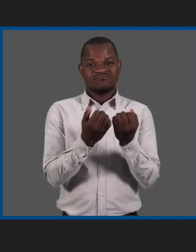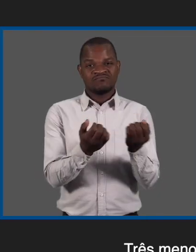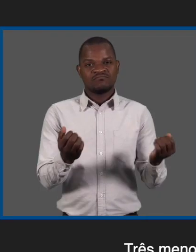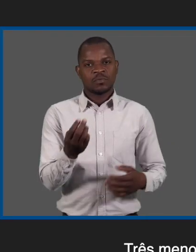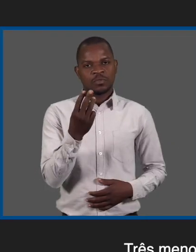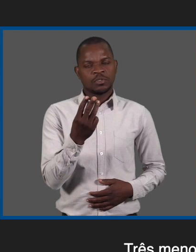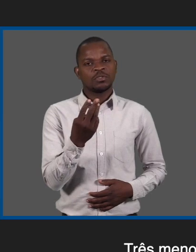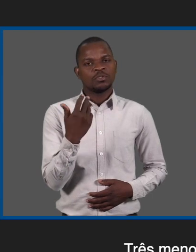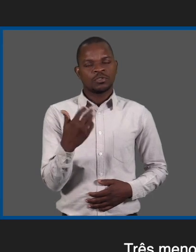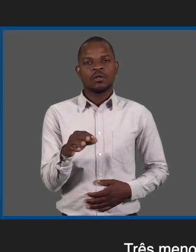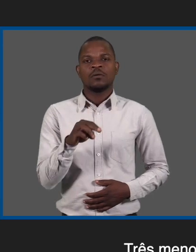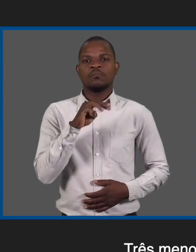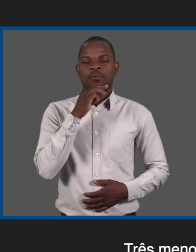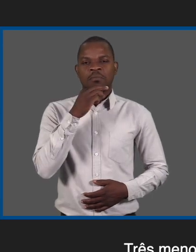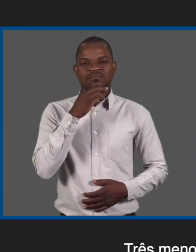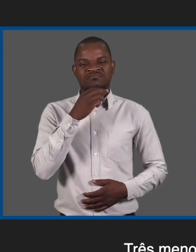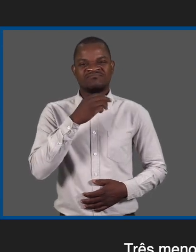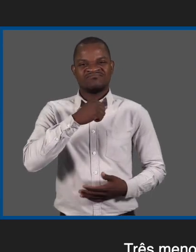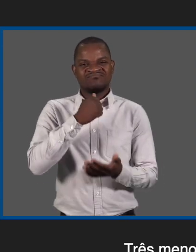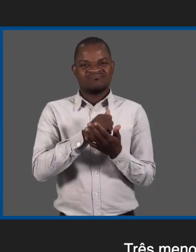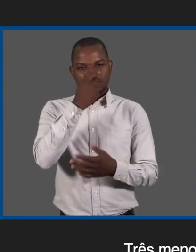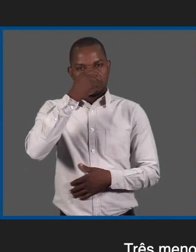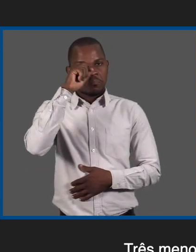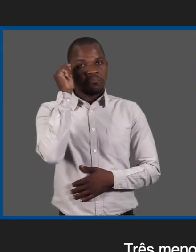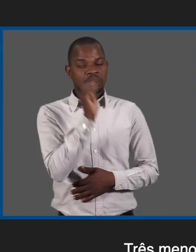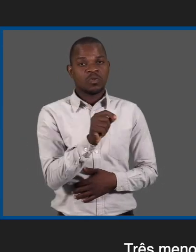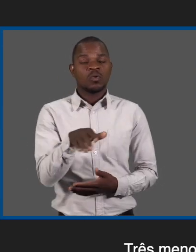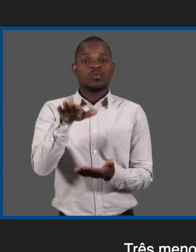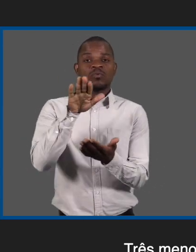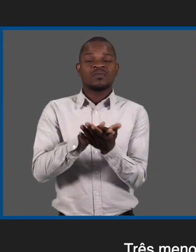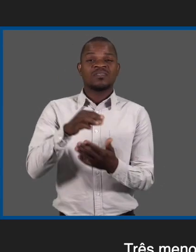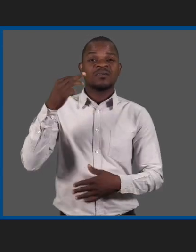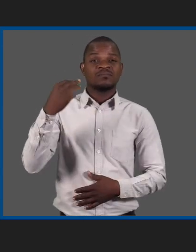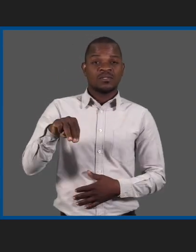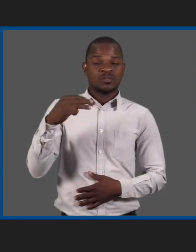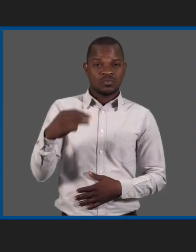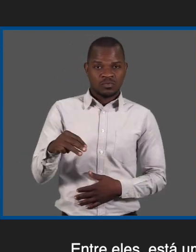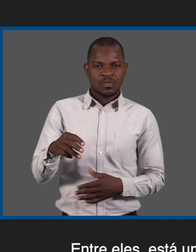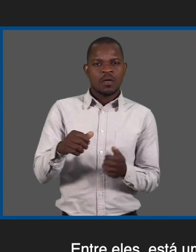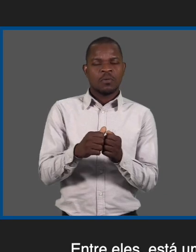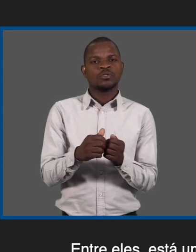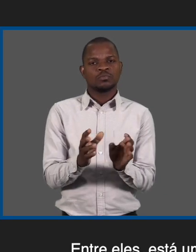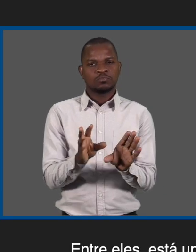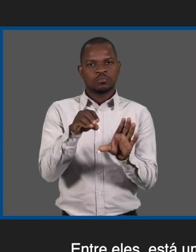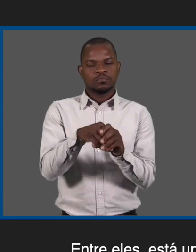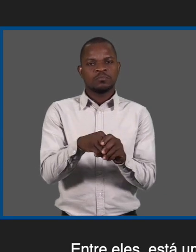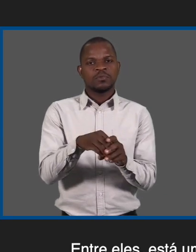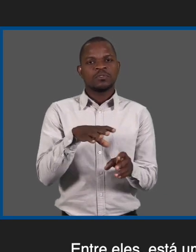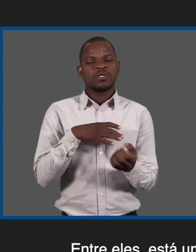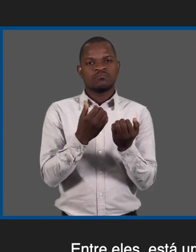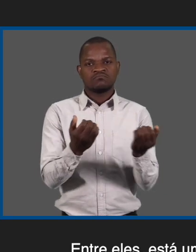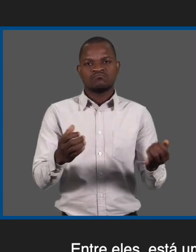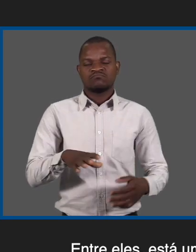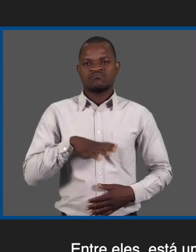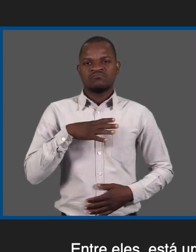Três menores são abandonados pela mãe no bairro Trevo, no município da Matola. Entre eles está um dos